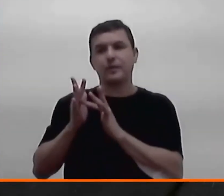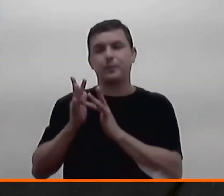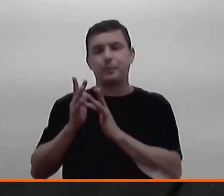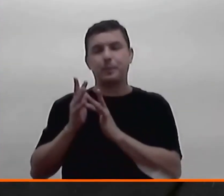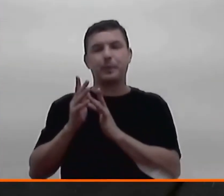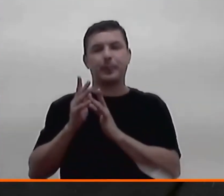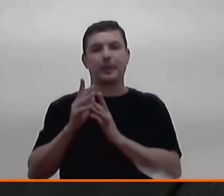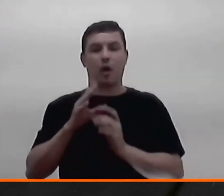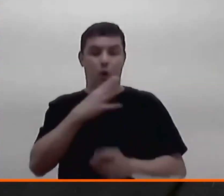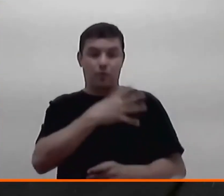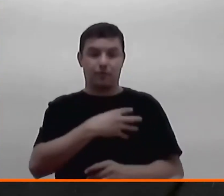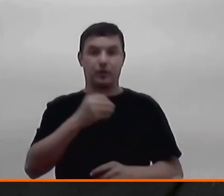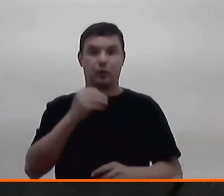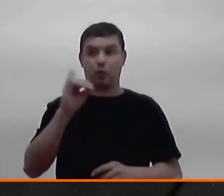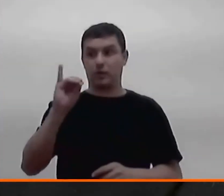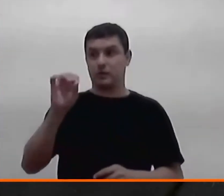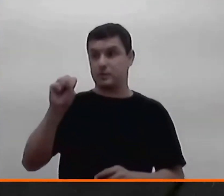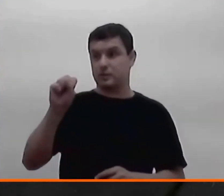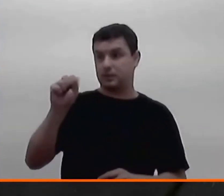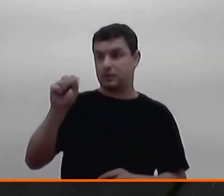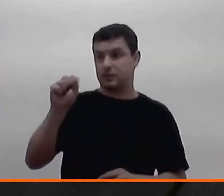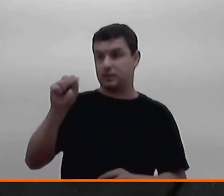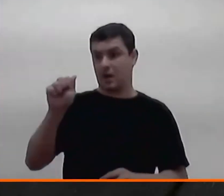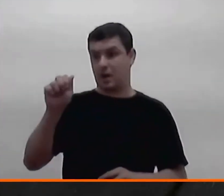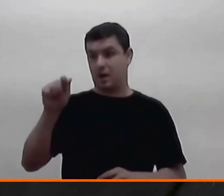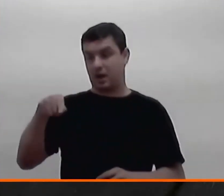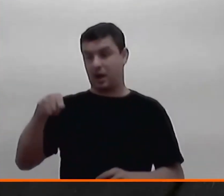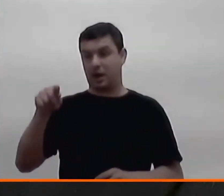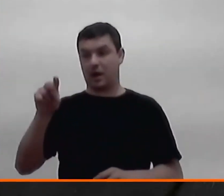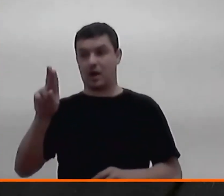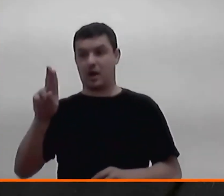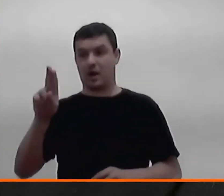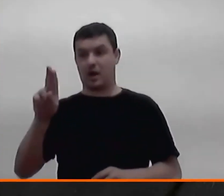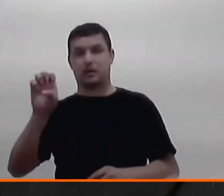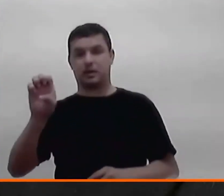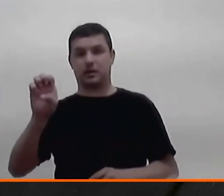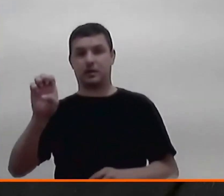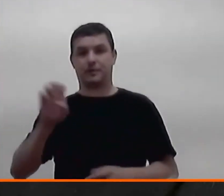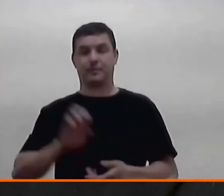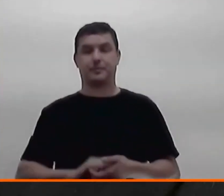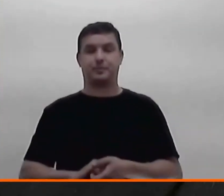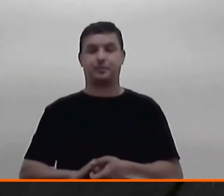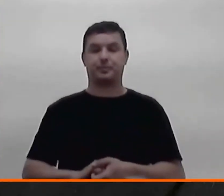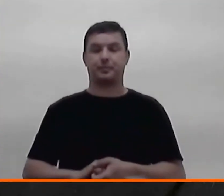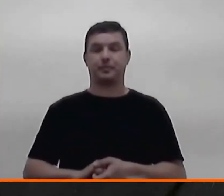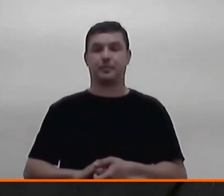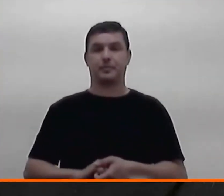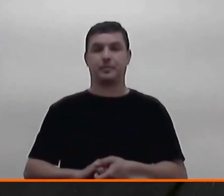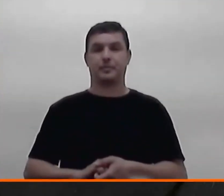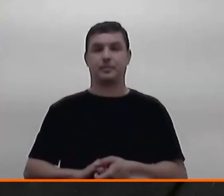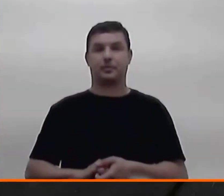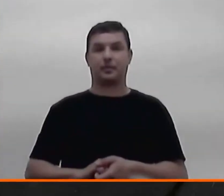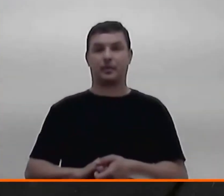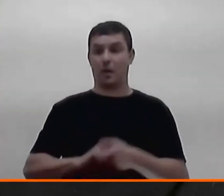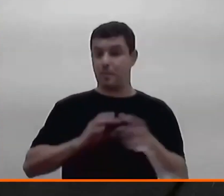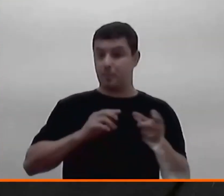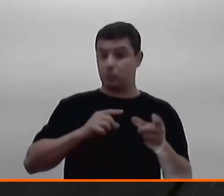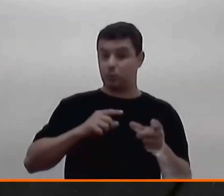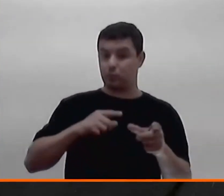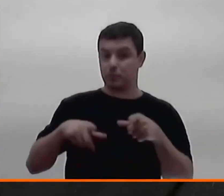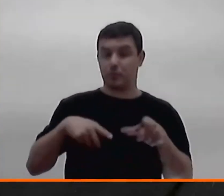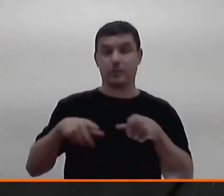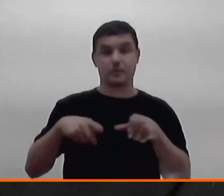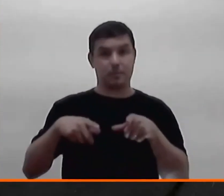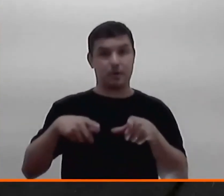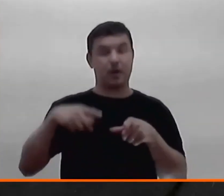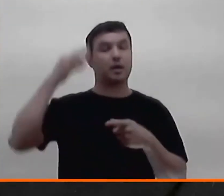Amém? Então hoje é a missão do Espírito Santo preparar essa noiva para casar-se